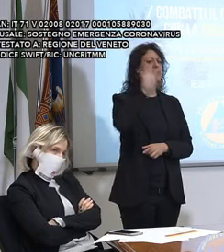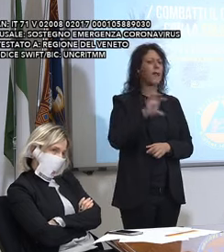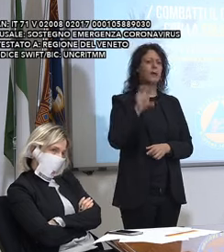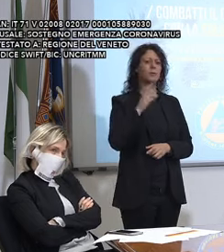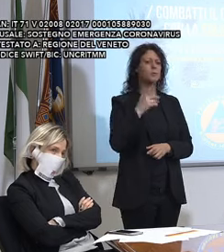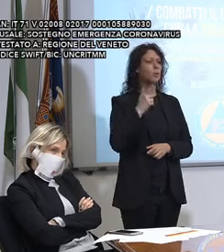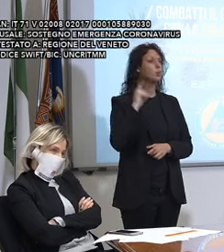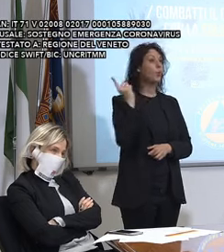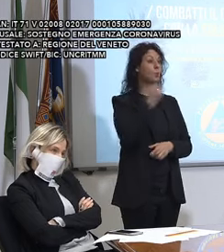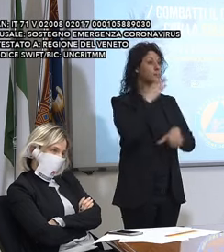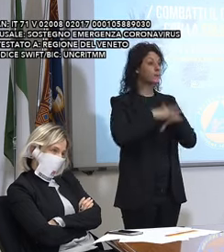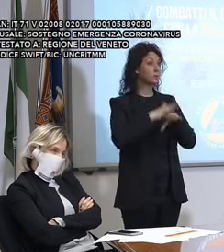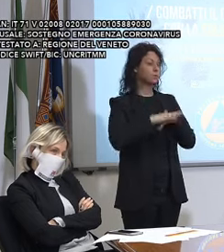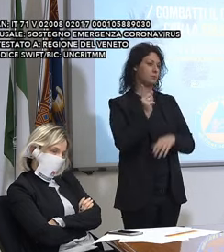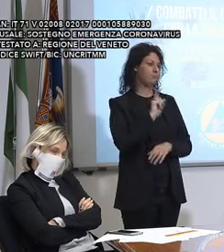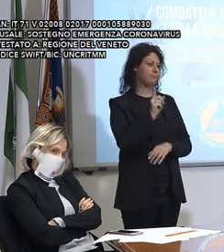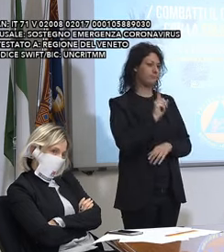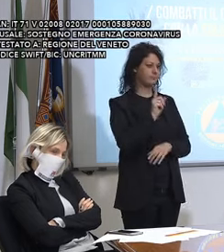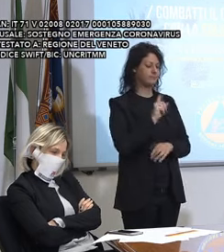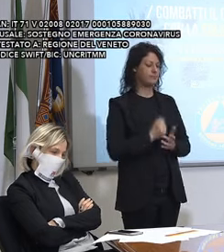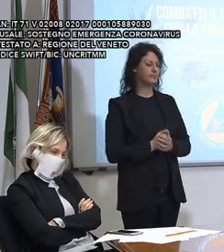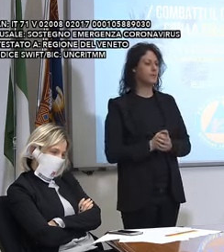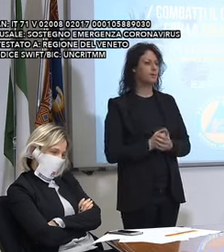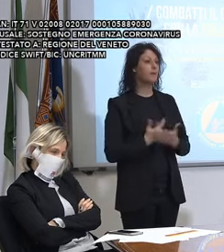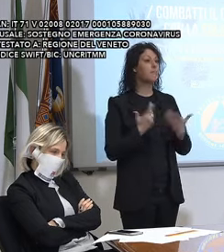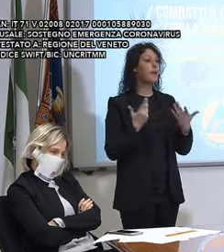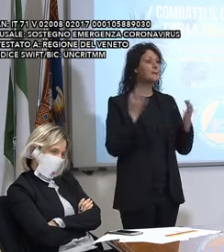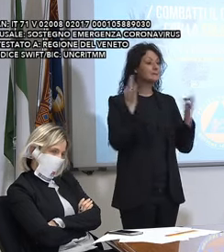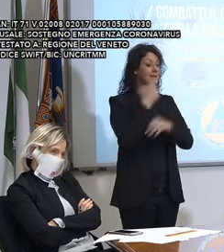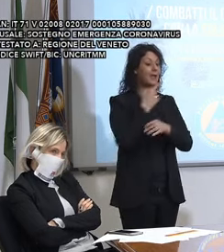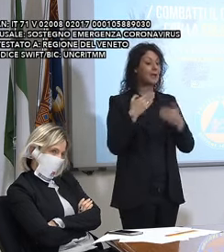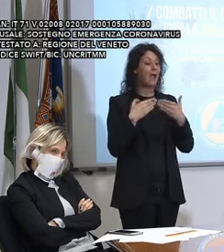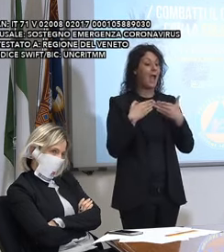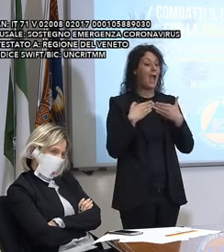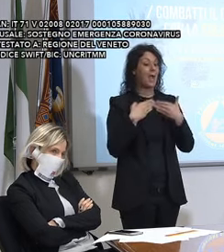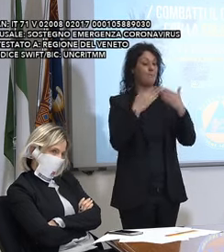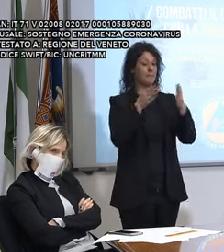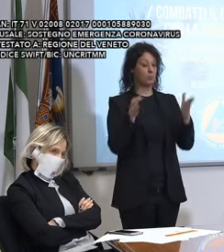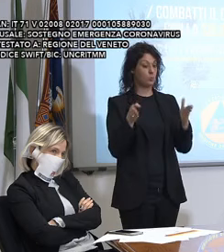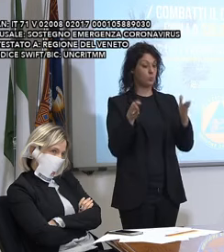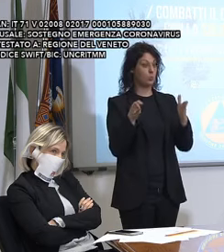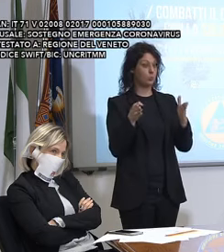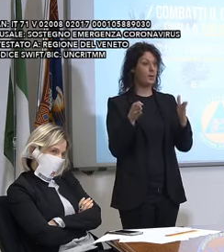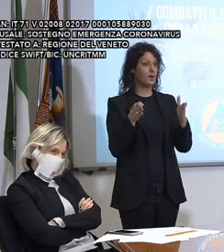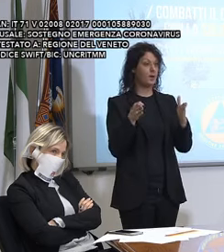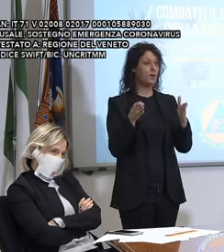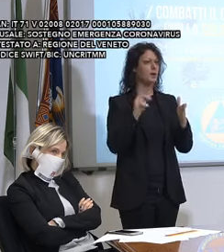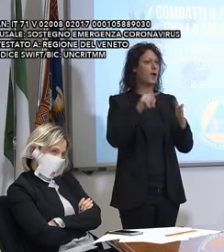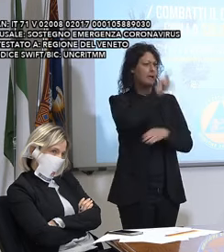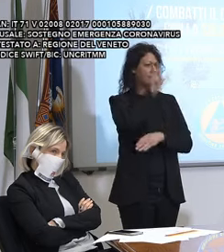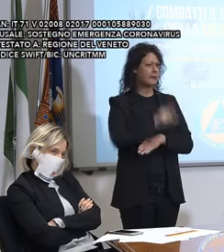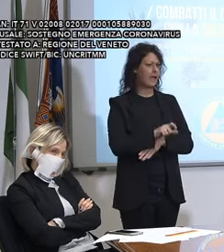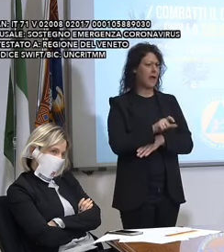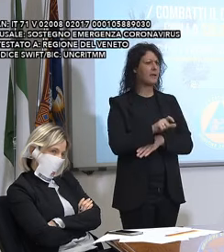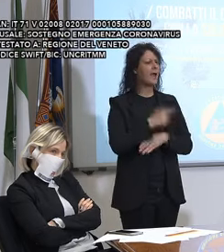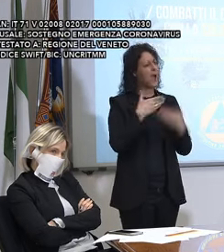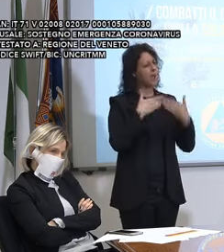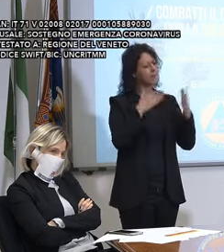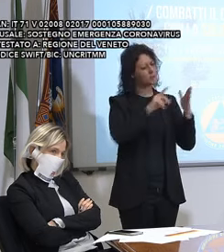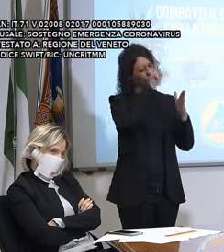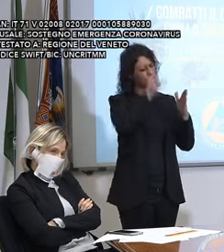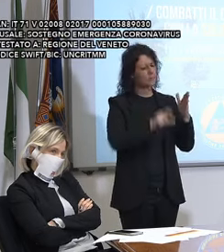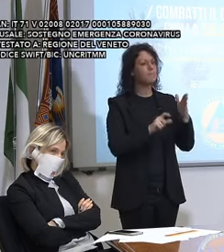Resta però il fatto che quando ci sarà la riapertura in tutta Italia, non è obbligatoria in tutte le regioni d'Italia